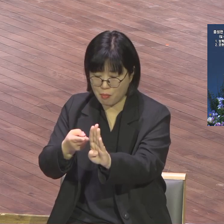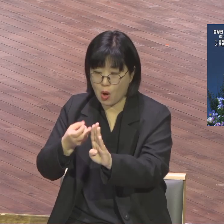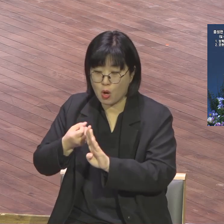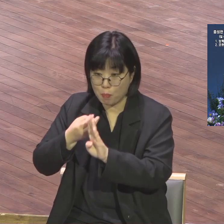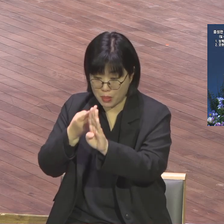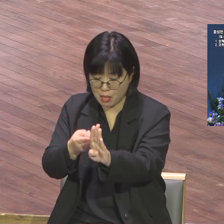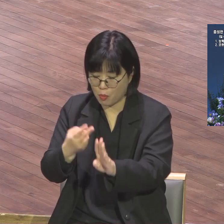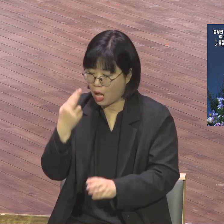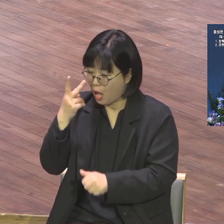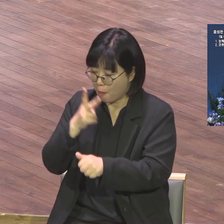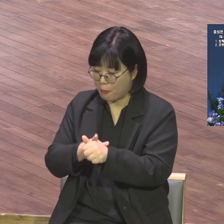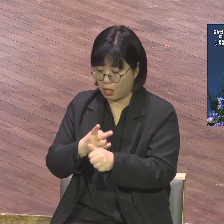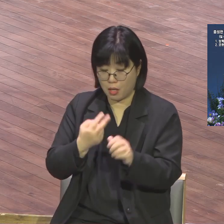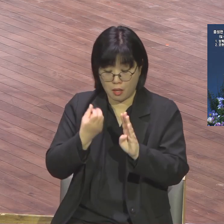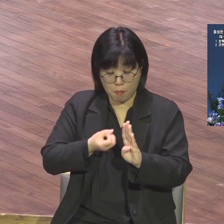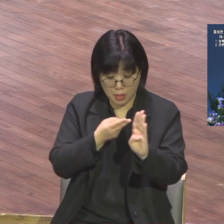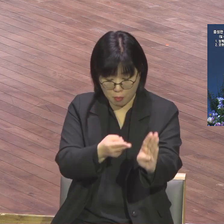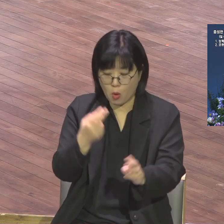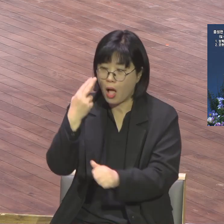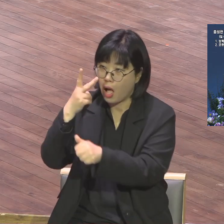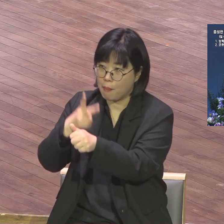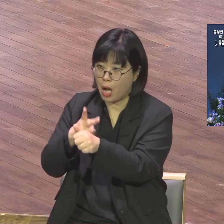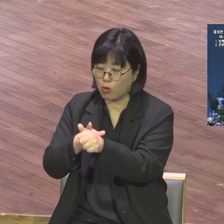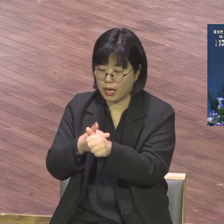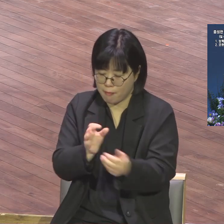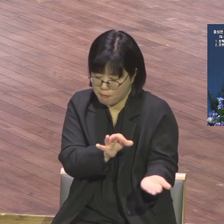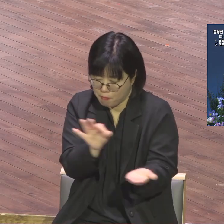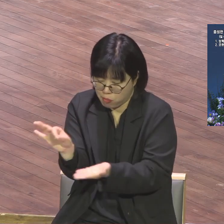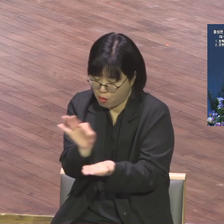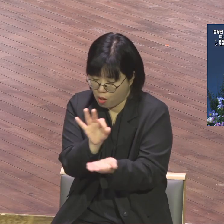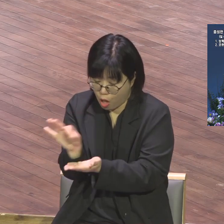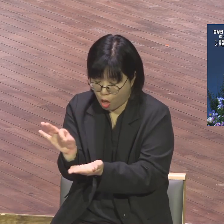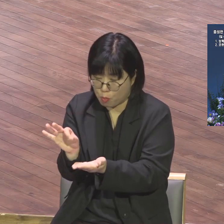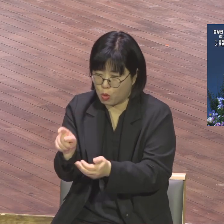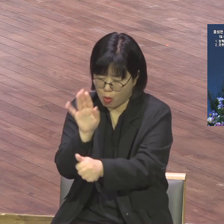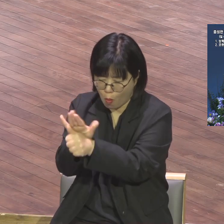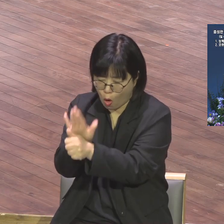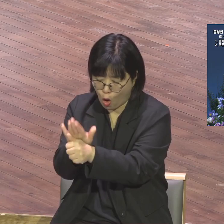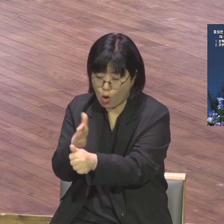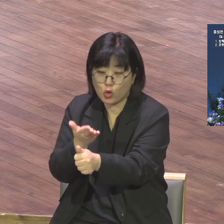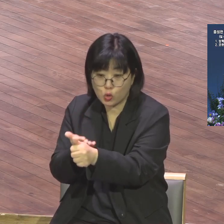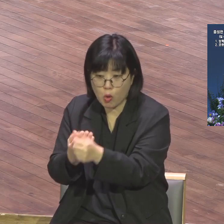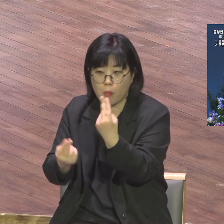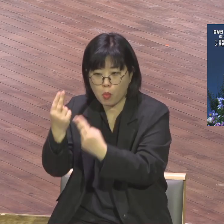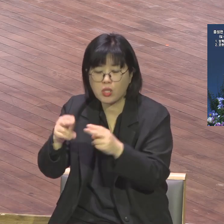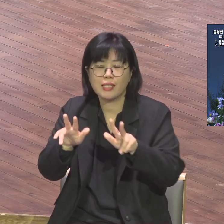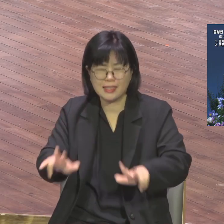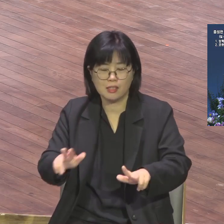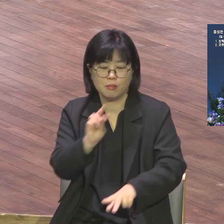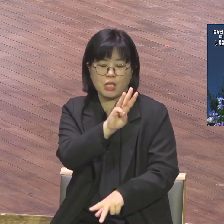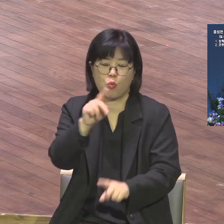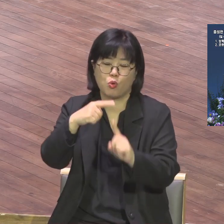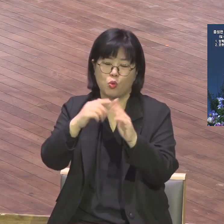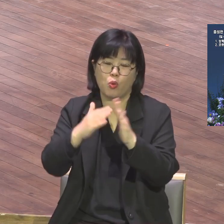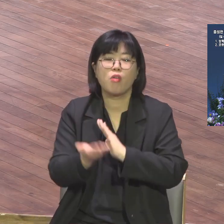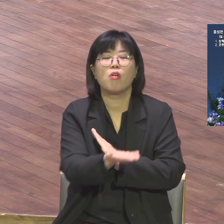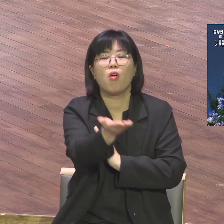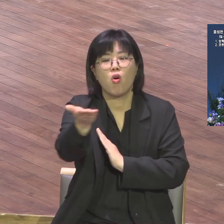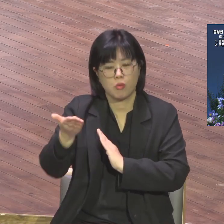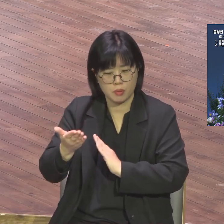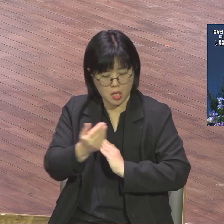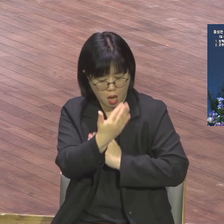여호와께서 헌신한 거예요. 이 코로나 시기에 온 성도가 힘을 합쳐서 헌당을